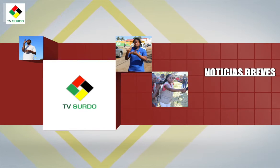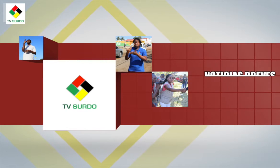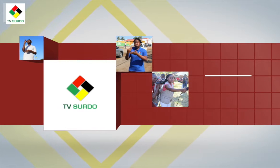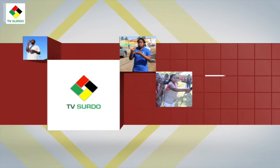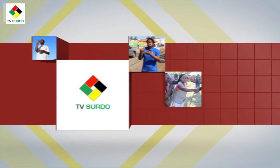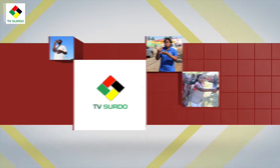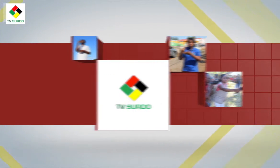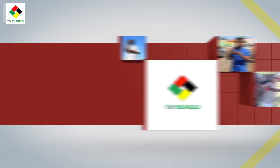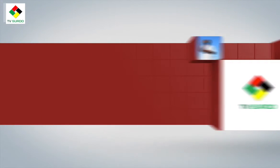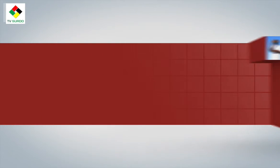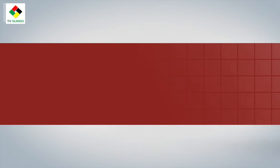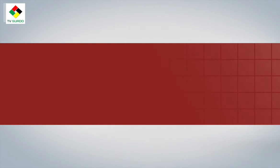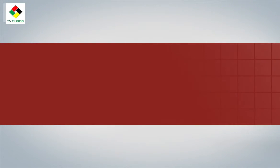Legenda Zanotto